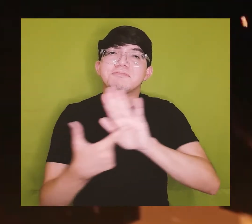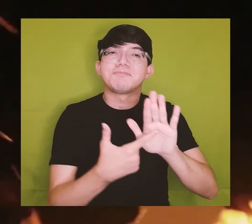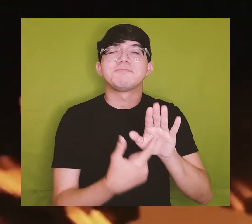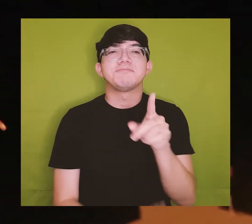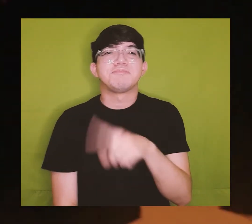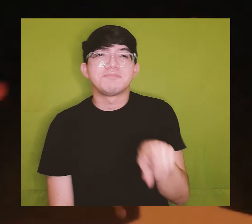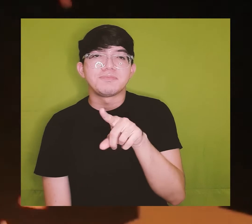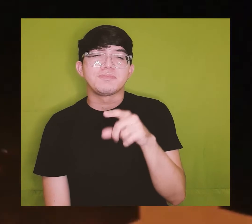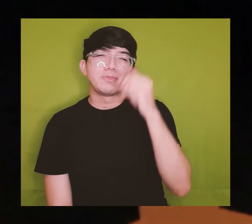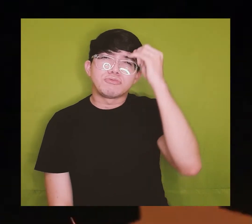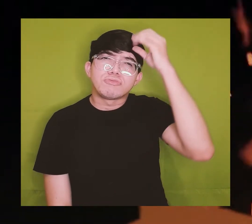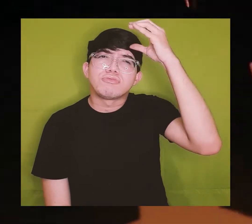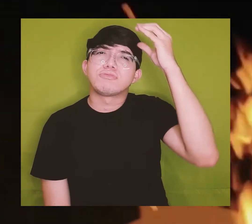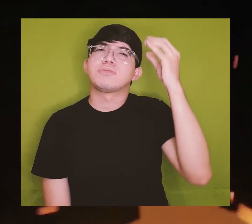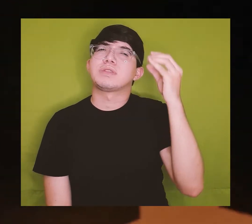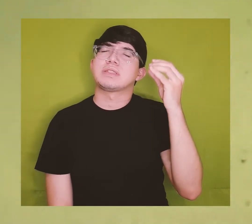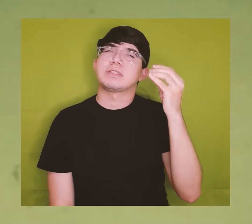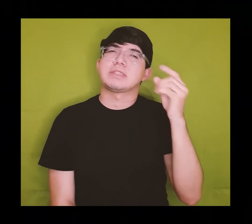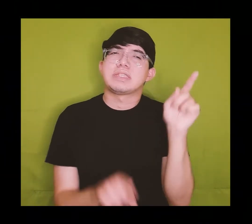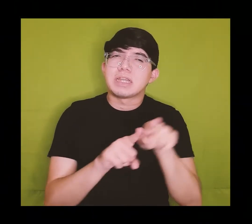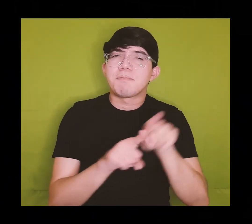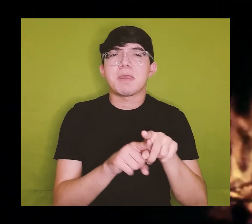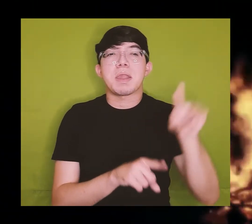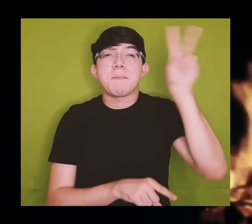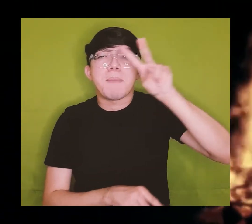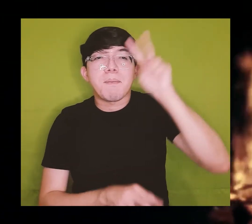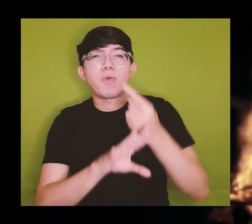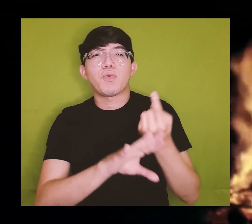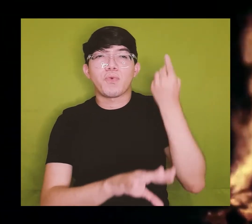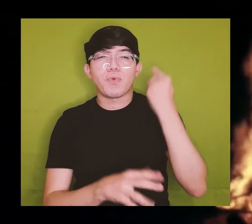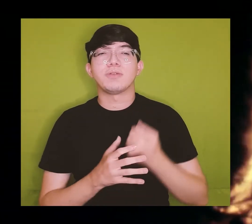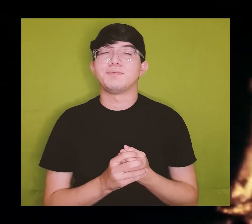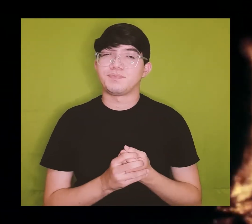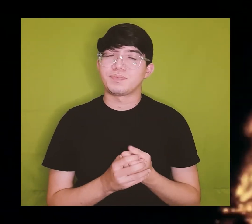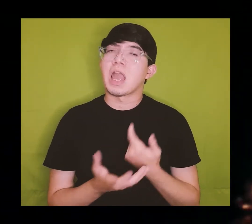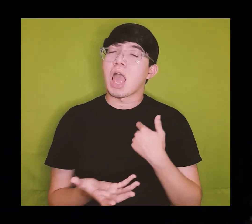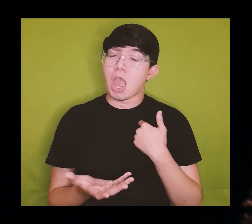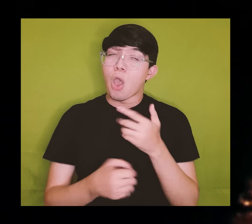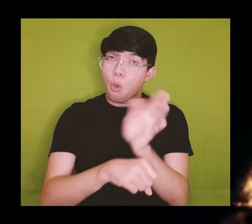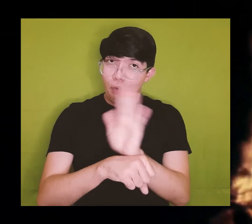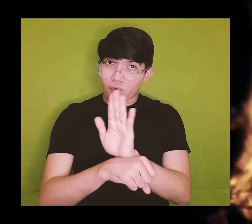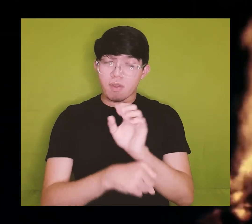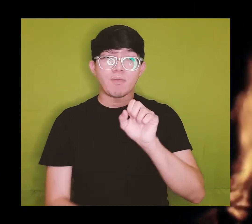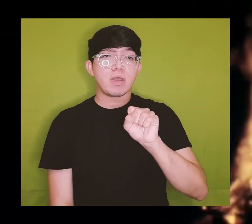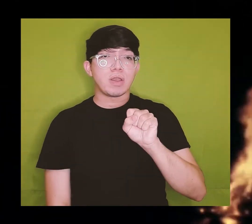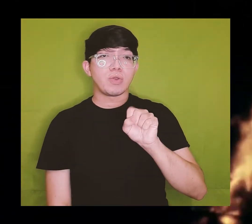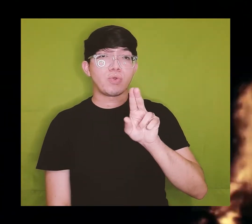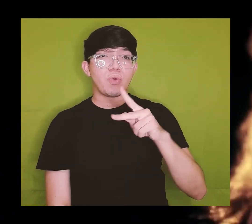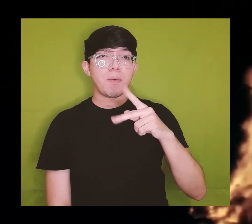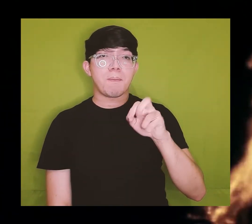né, assim. Eu queria muito ter essa experiência de passar os super memórias, né, em alguns cantos, assim, que eu